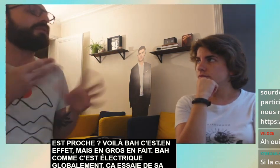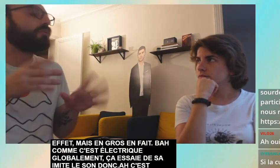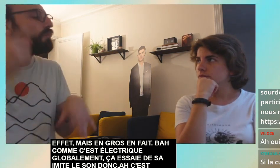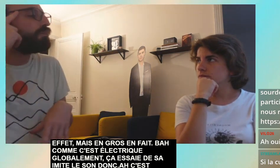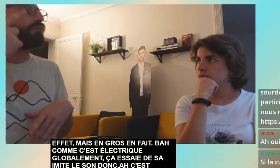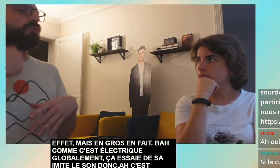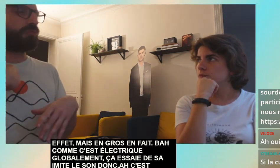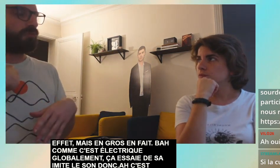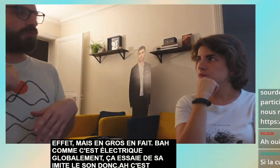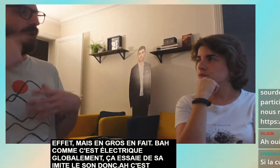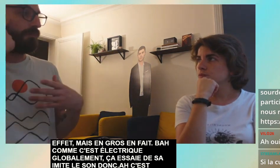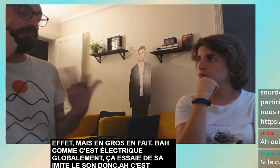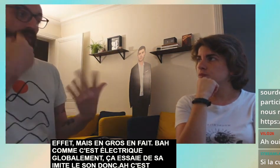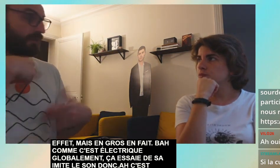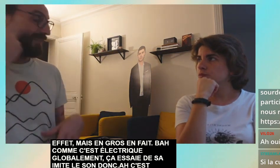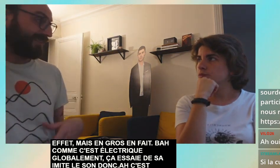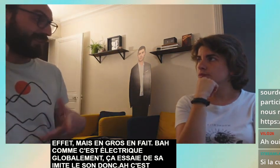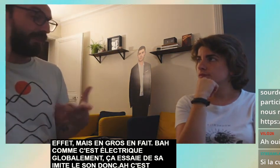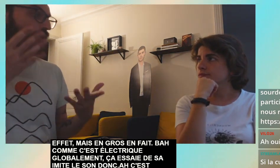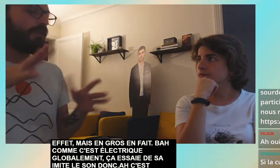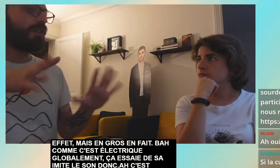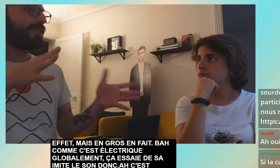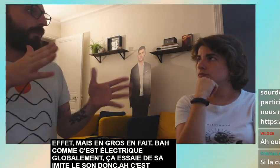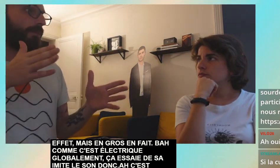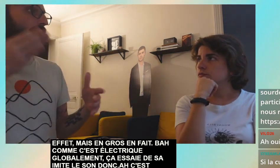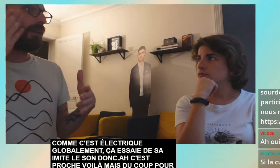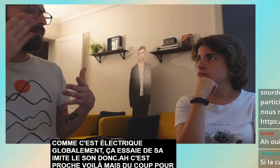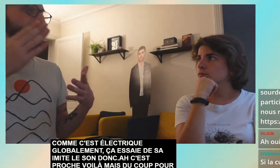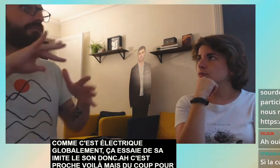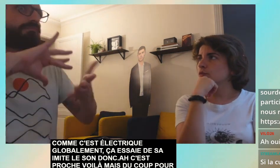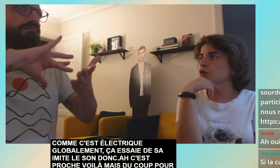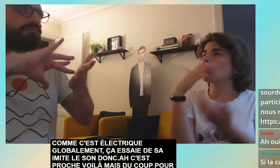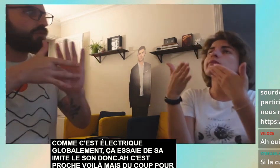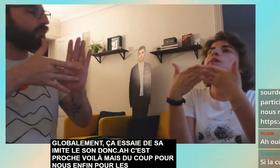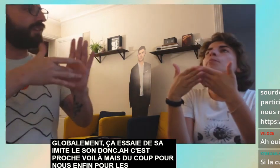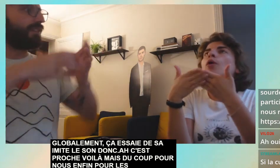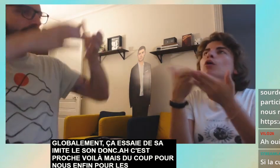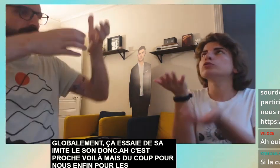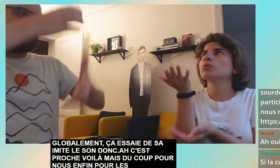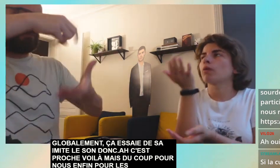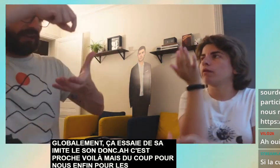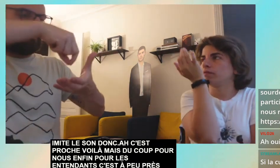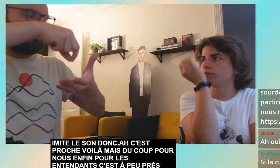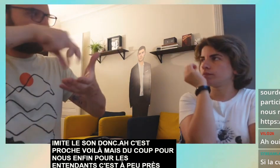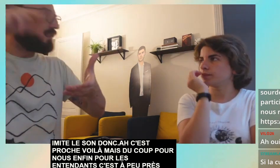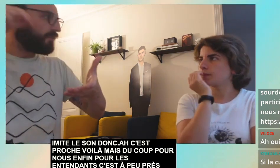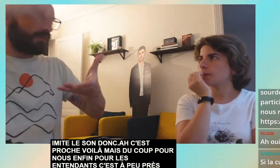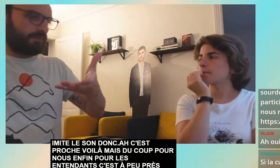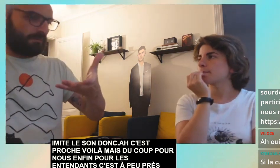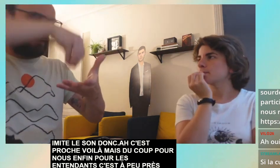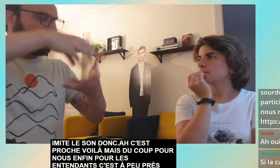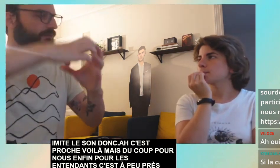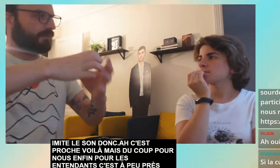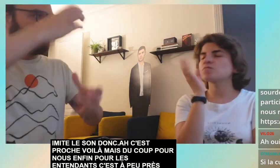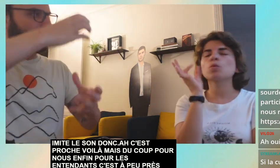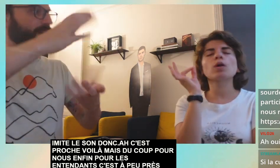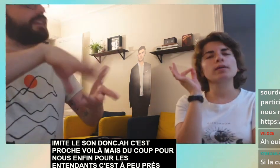du coup, pour nous, enfin pour les entendants, c'est à peu près comme si tout était... Proche, quoi. Voilà. Les sons, ils sont paf dans la boîte et